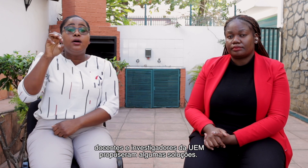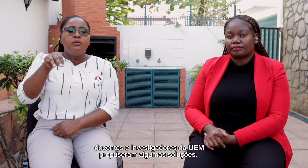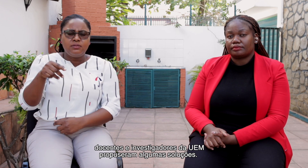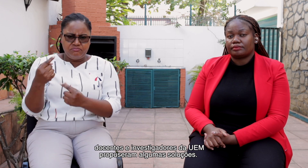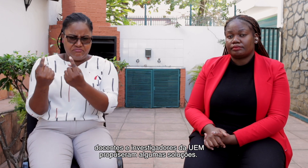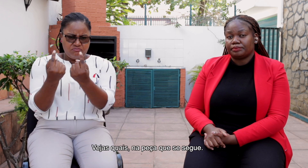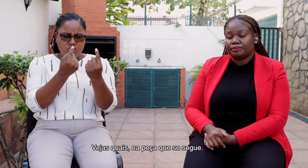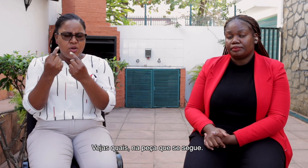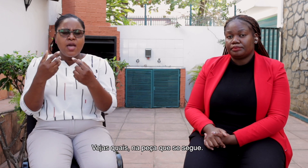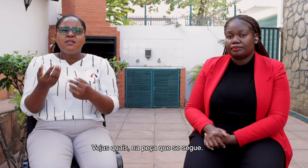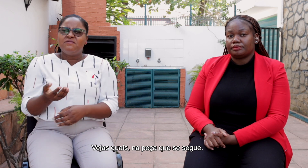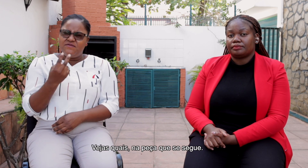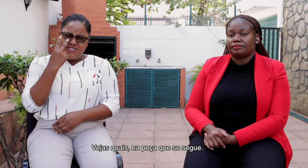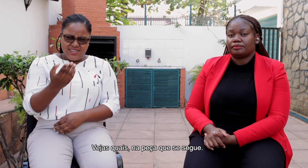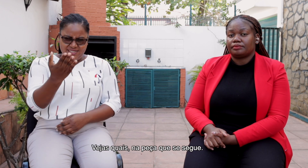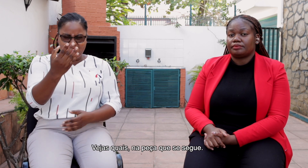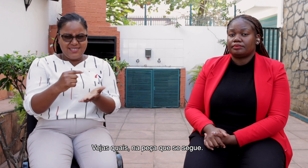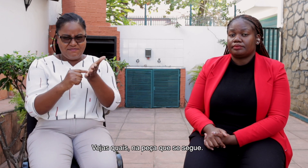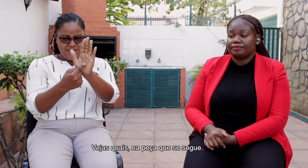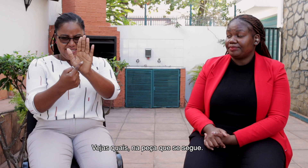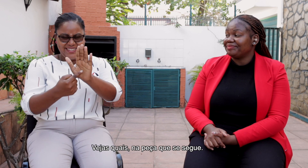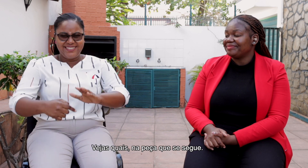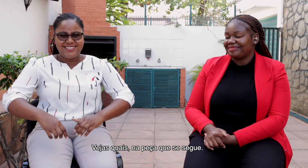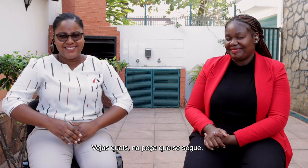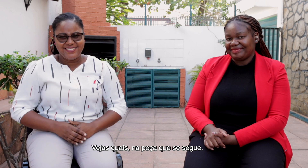algumas soluções. Veja quais na peça que se segue.